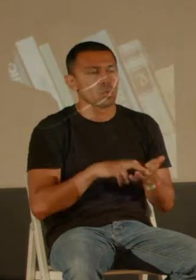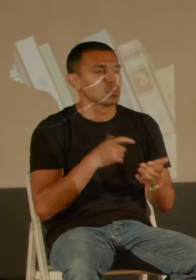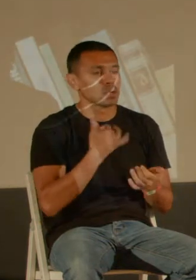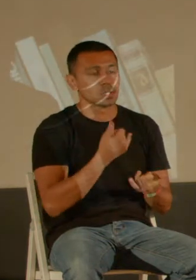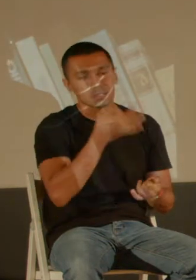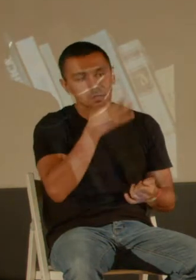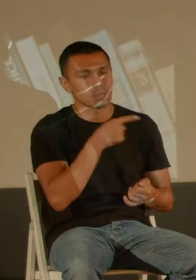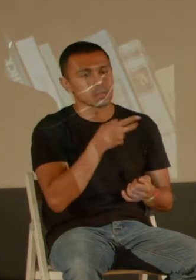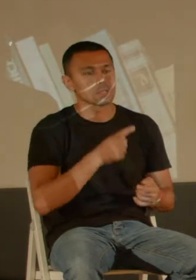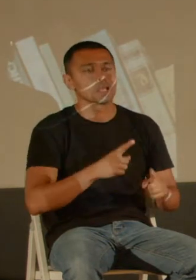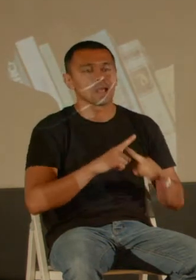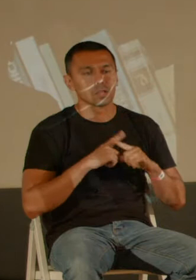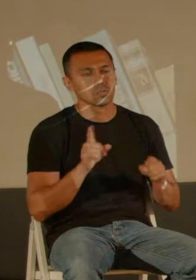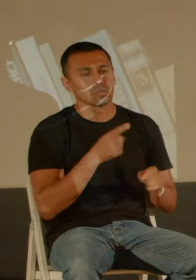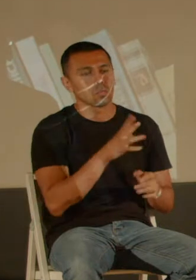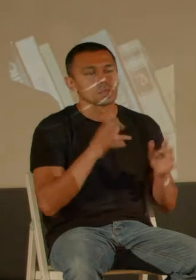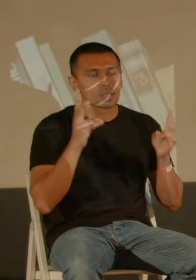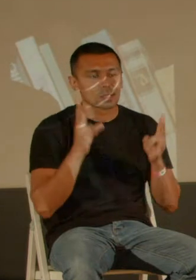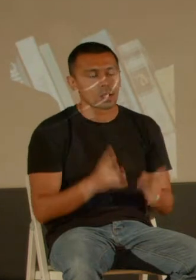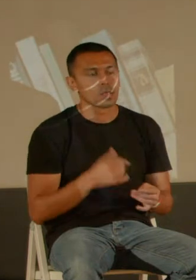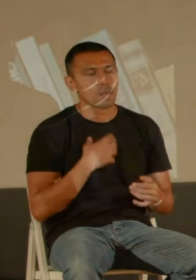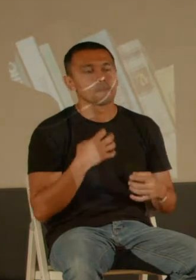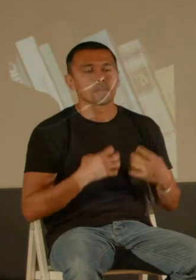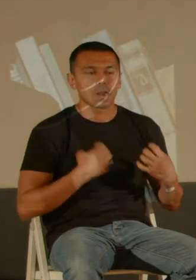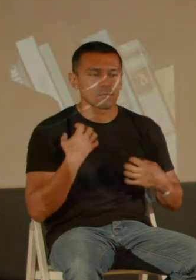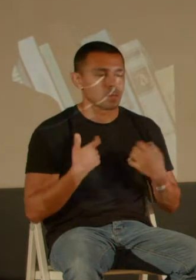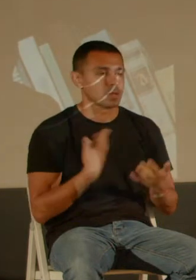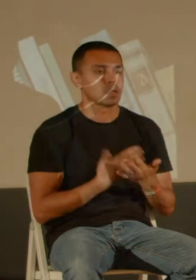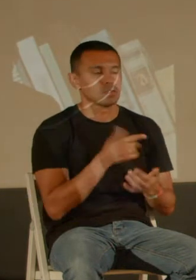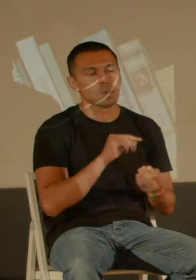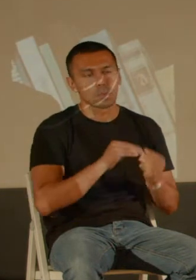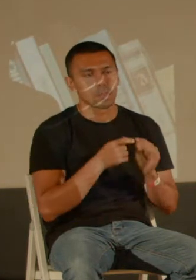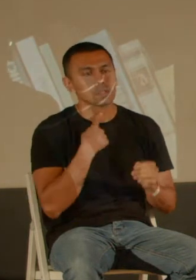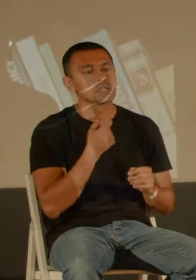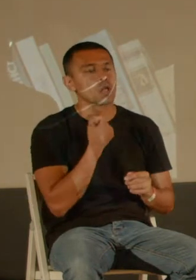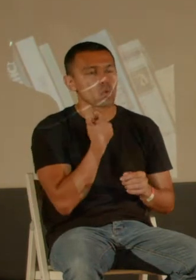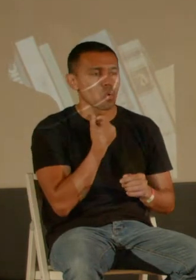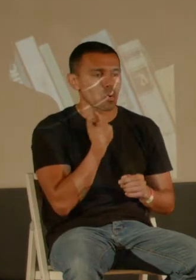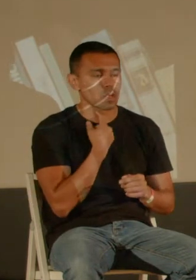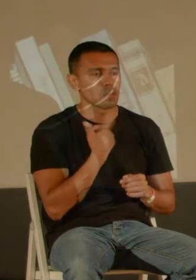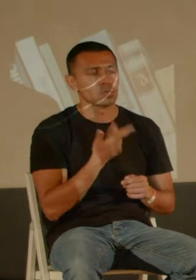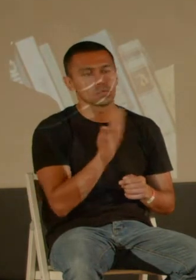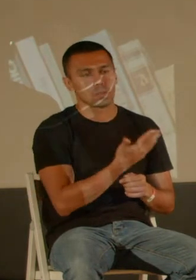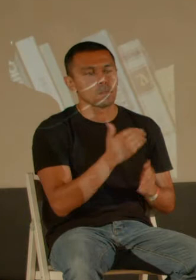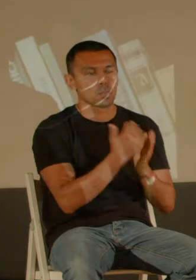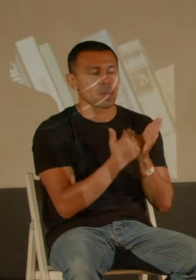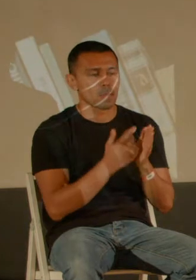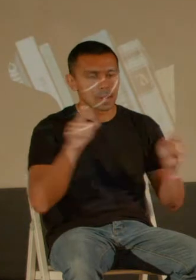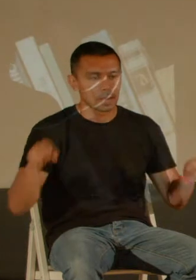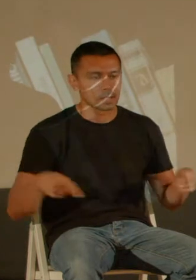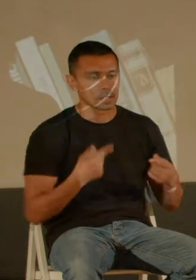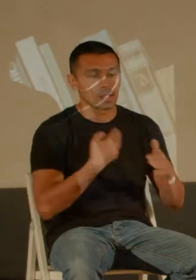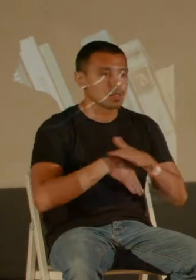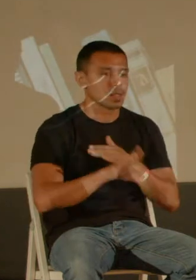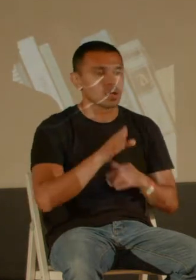що мені зараз скажуть, що ти загинула чи щось з тобою сталося. Я переживаю, мені здається, в тебе проблема з алкоголем». ось тобі програма реабілітаційна,